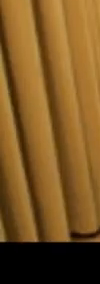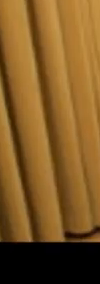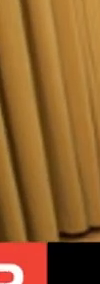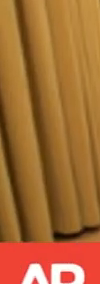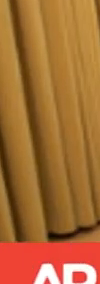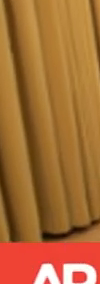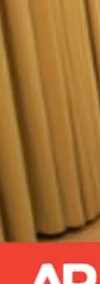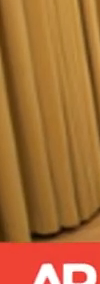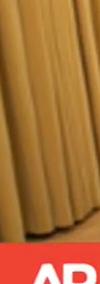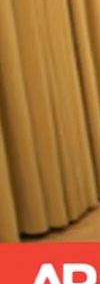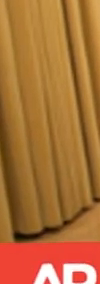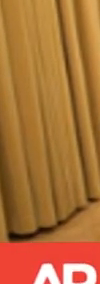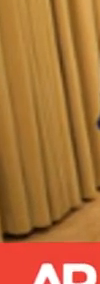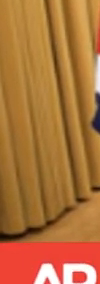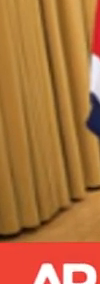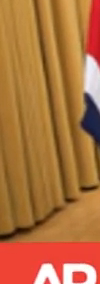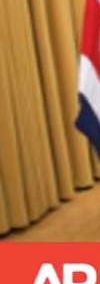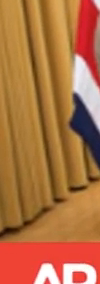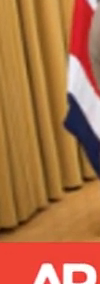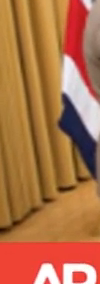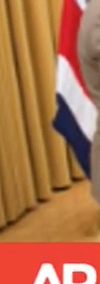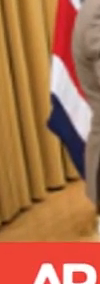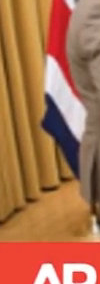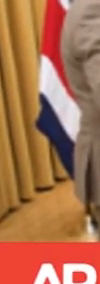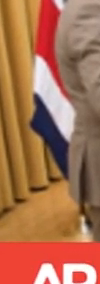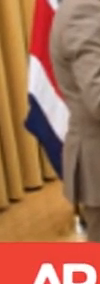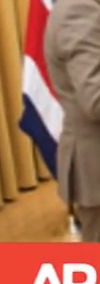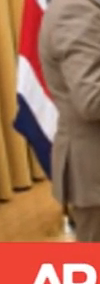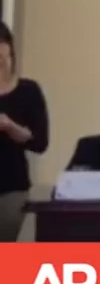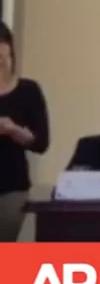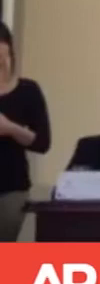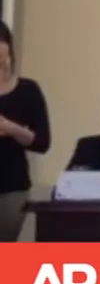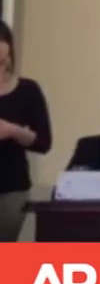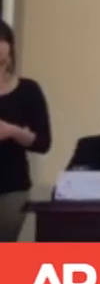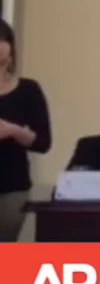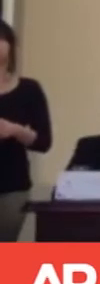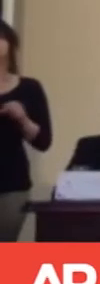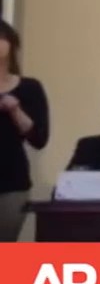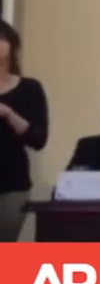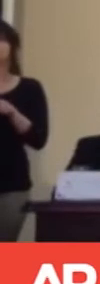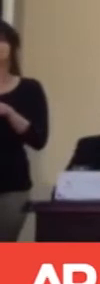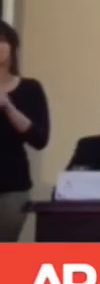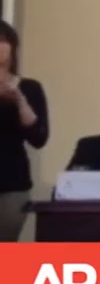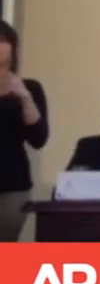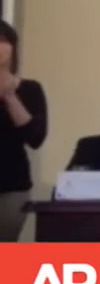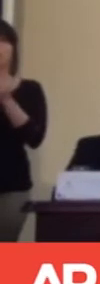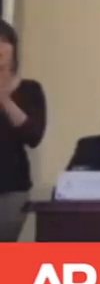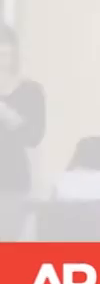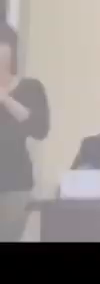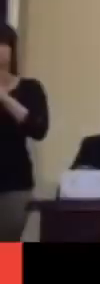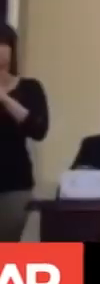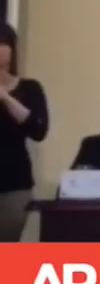artistas. La atracción de inversión extranjera dominará en el viaje que el presidente de la República, Luis Guillermo Solís, iniciará este domingo a